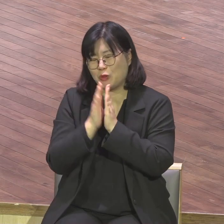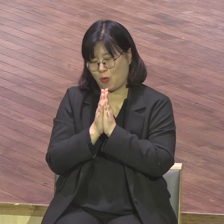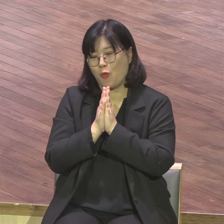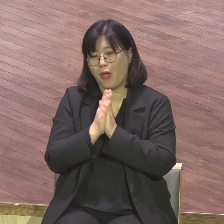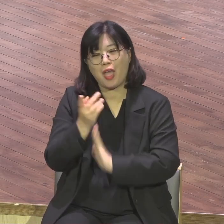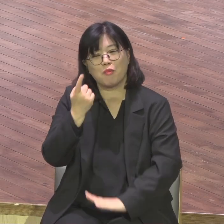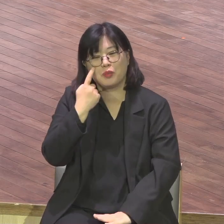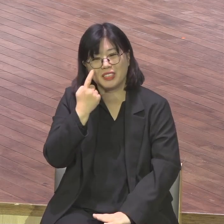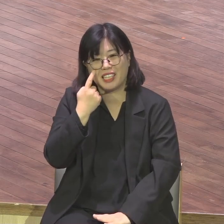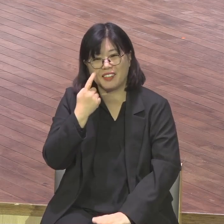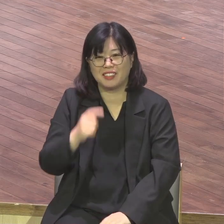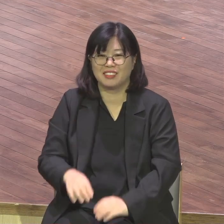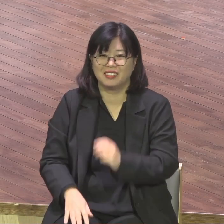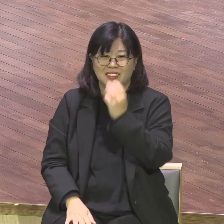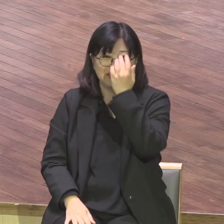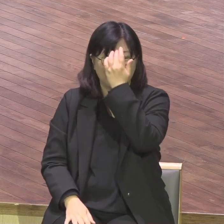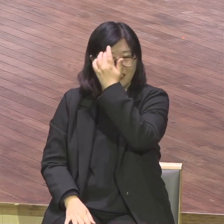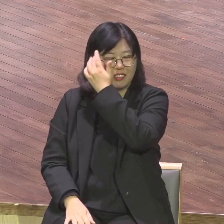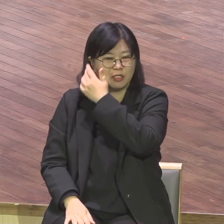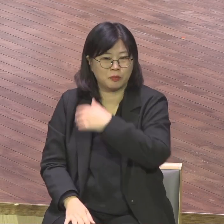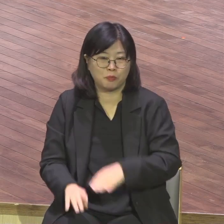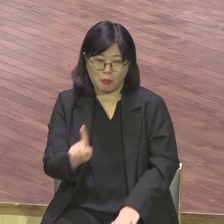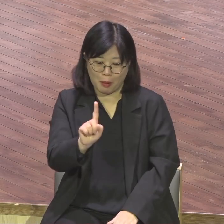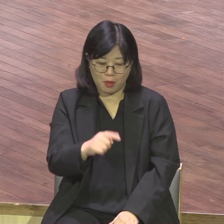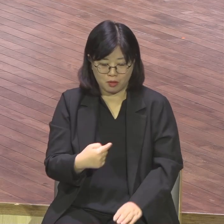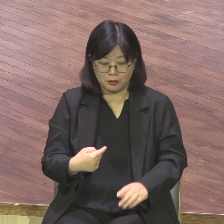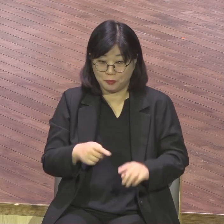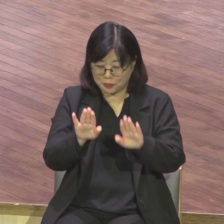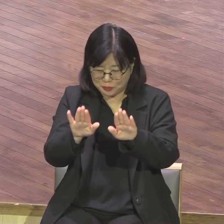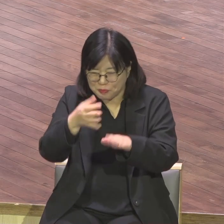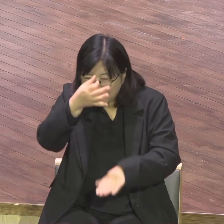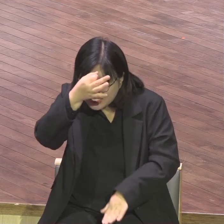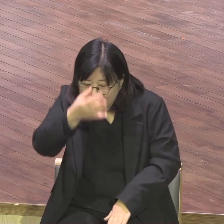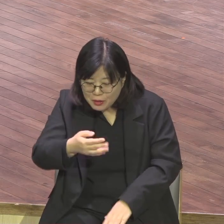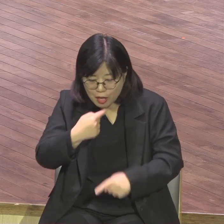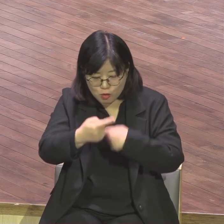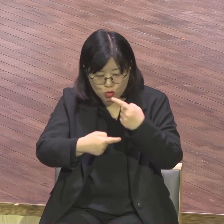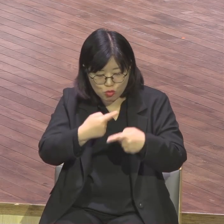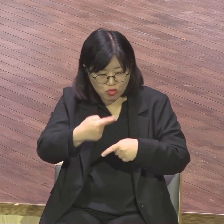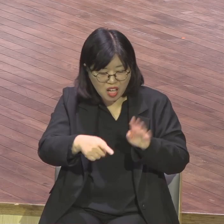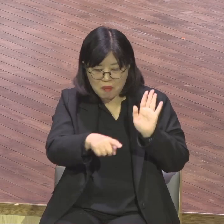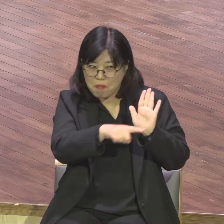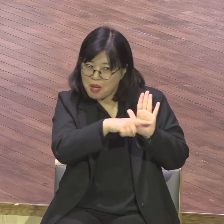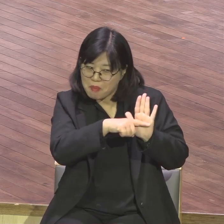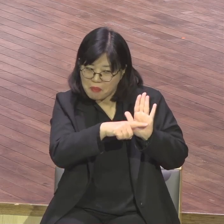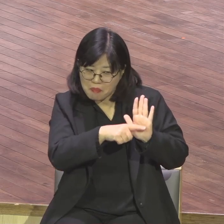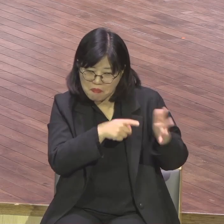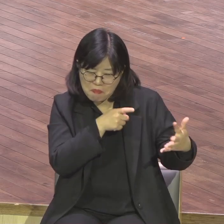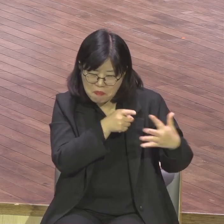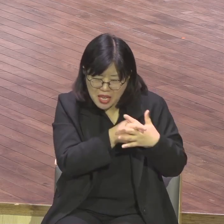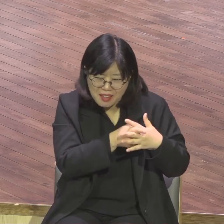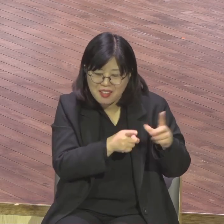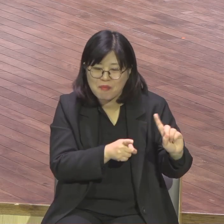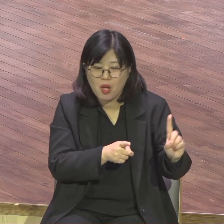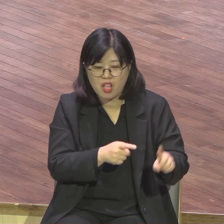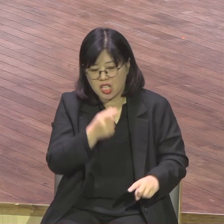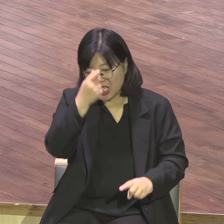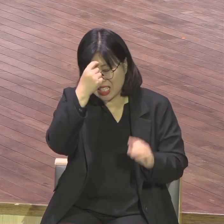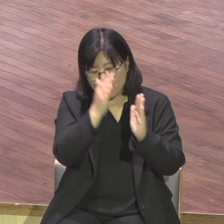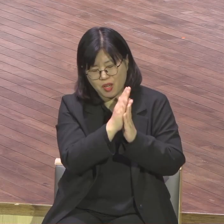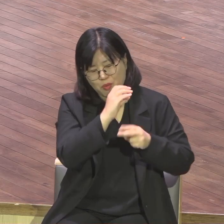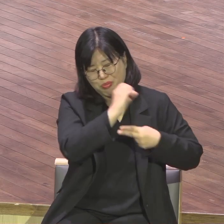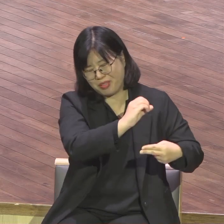불신앙한 사람들은요, 나는 기도 안 합니다. 나는 기도 안 합니다. 그 말이에요. 기도하는 사람은 그런 말을 하나님 앞에서